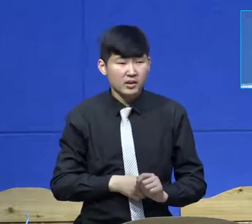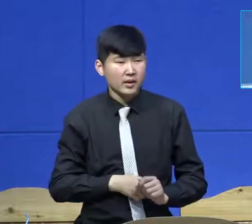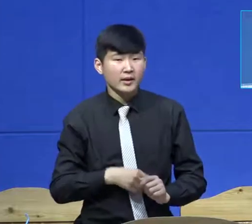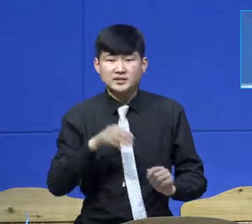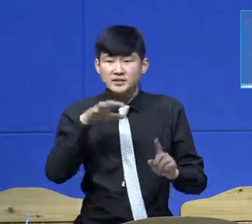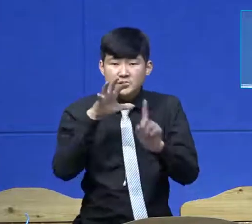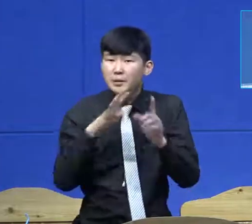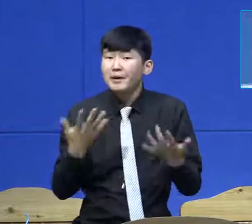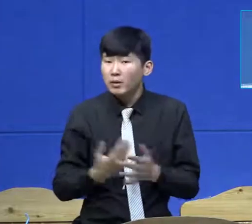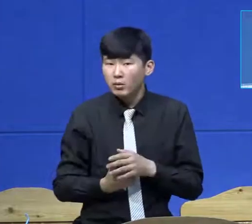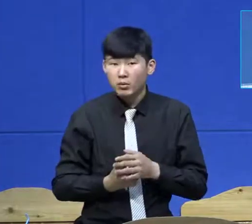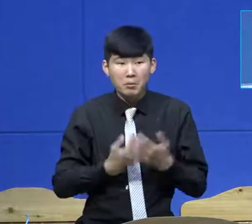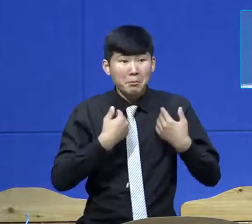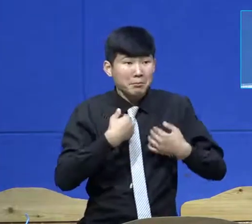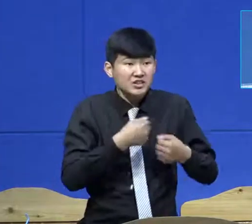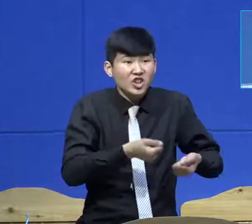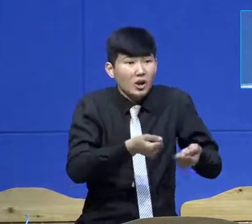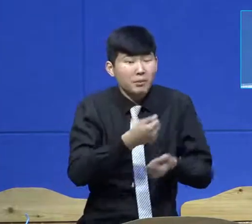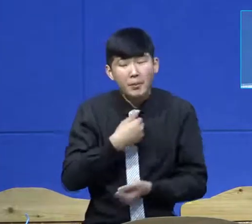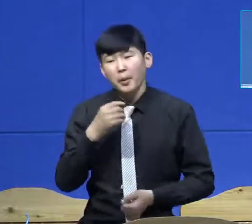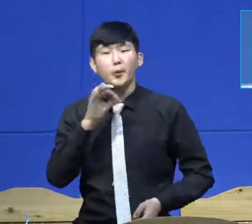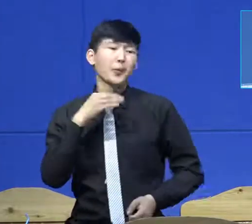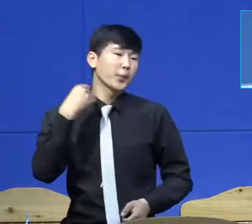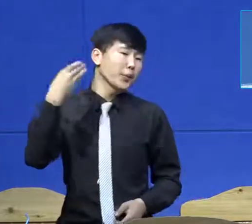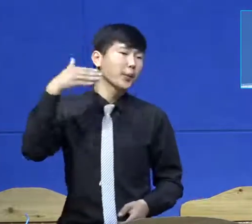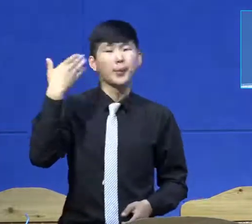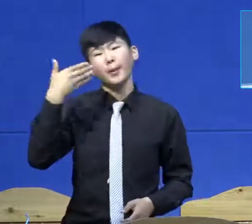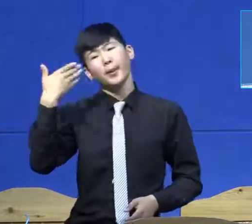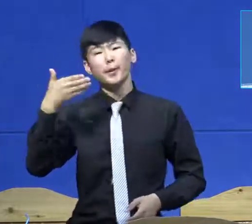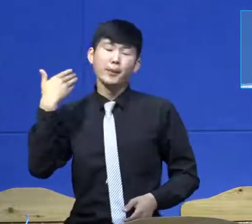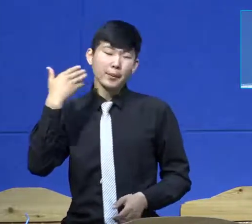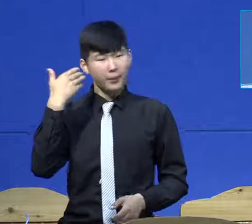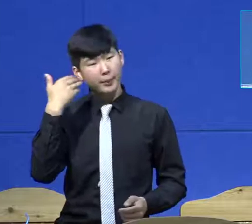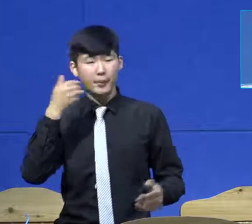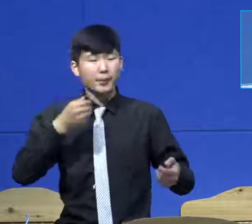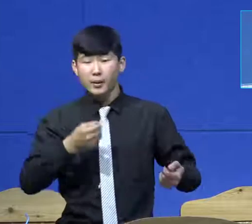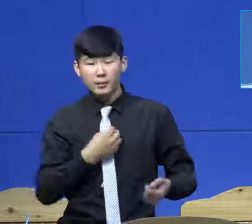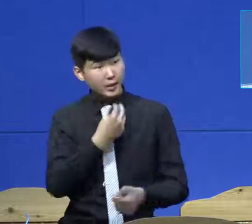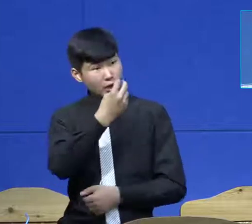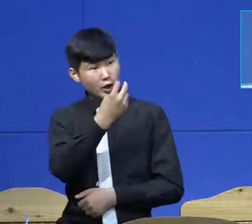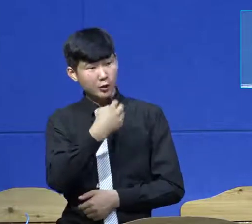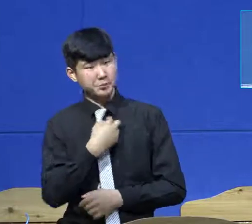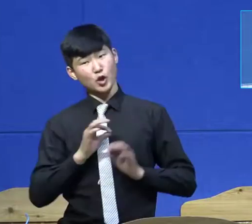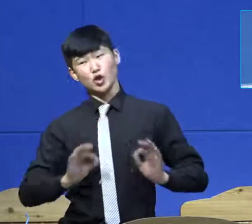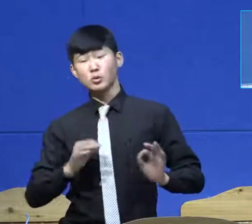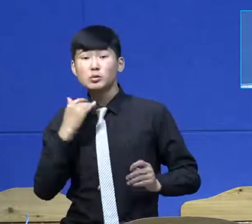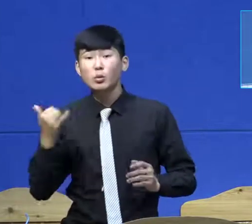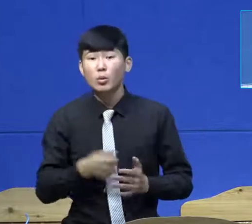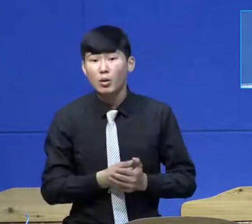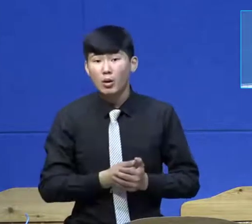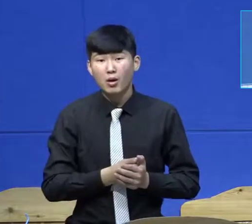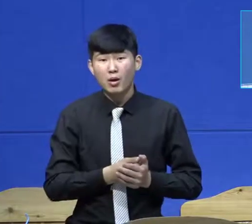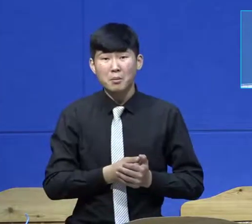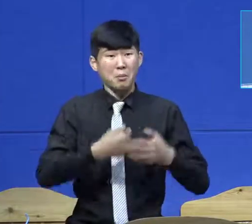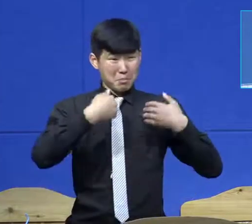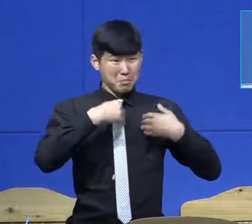сэвчгсэн шүгэл аманда дуу айлчсан шүгэл эсхэрчгсэн явж байл тэр зөкстэй байдал уу хамт төрж өөрийнхөө жонхон